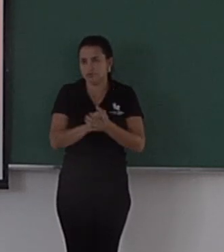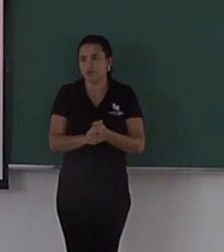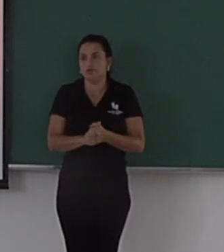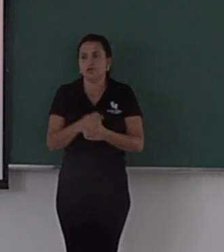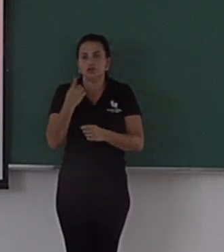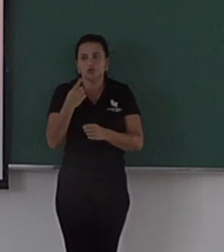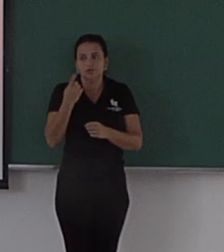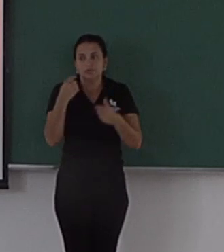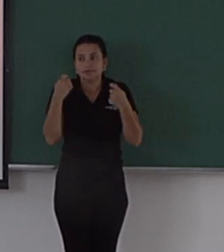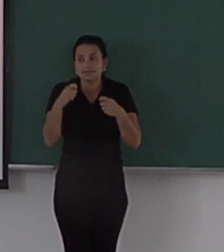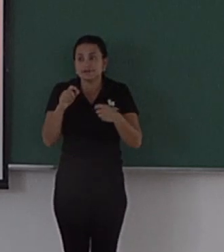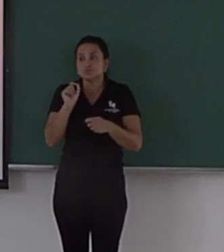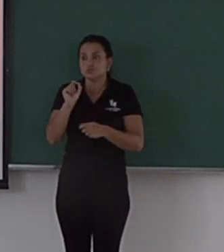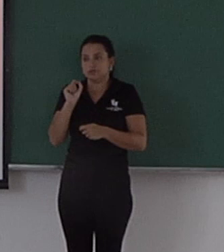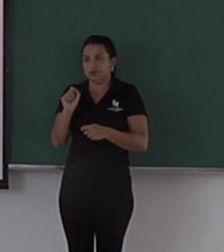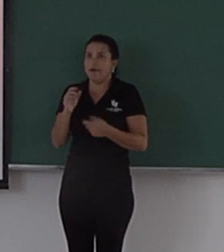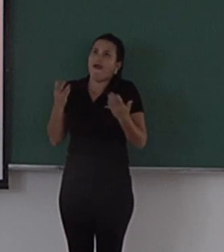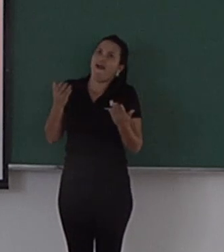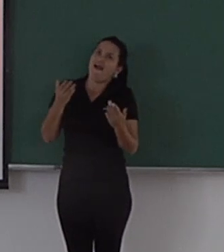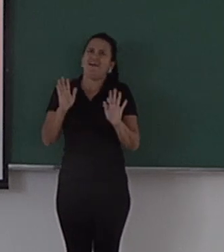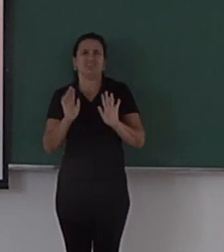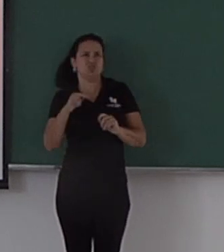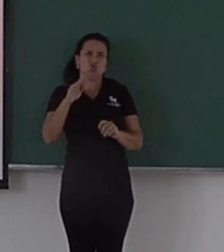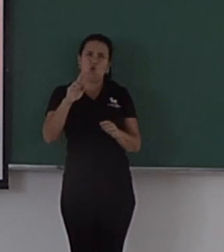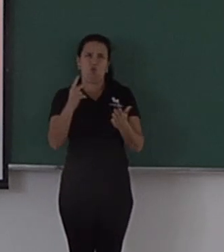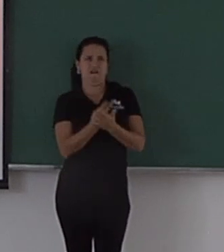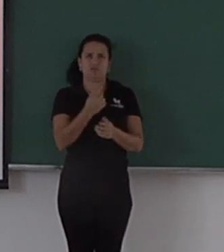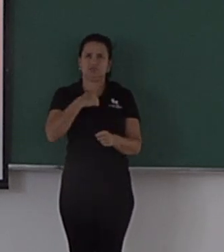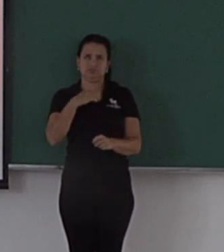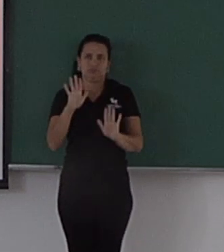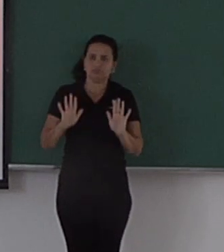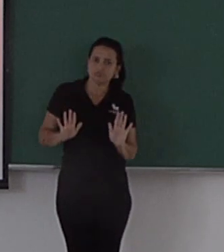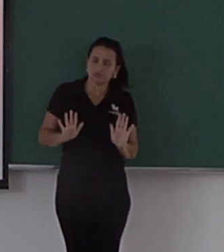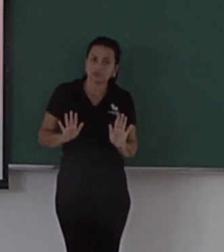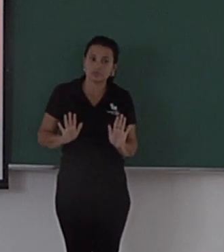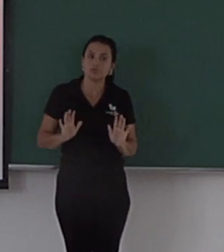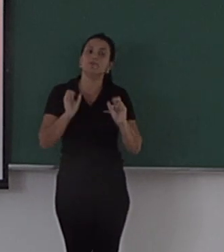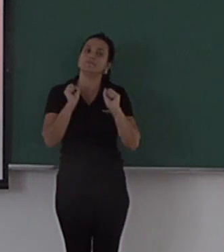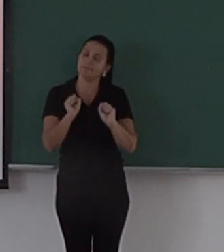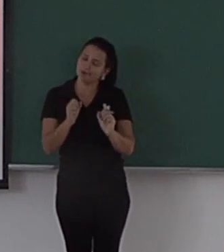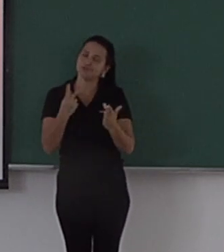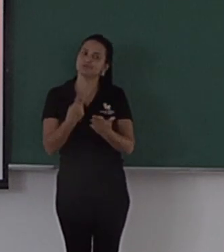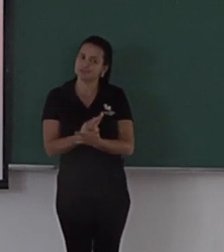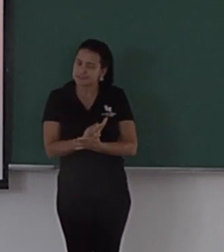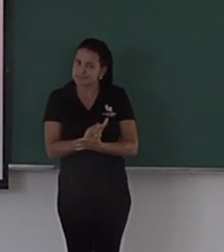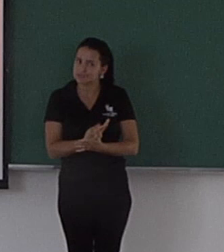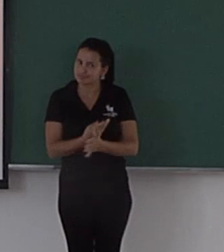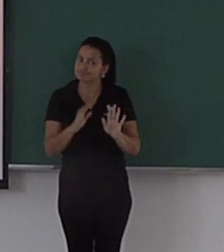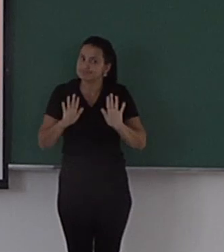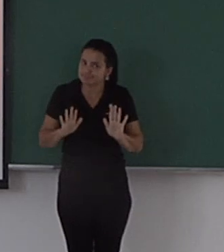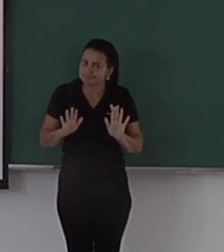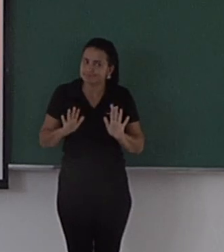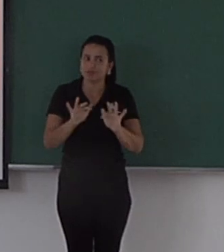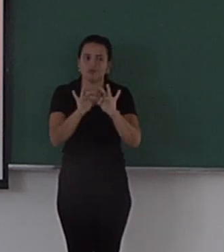a ideia mais assim, mas isso nunca vai acontecer comigo, pô, né? E por menos que a gente espere, sempre acontece com